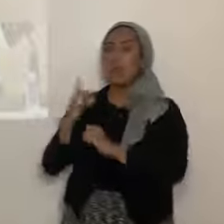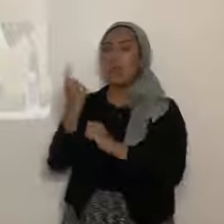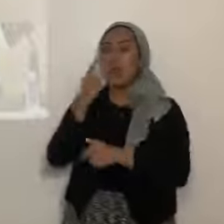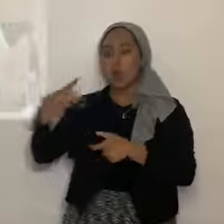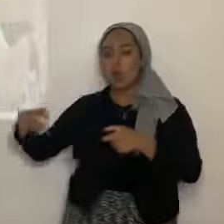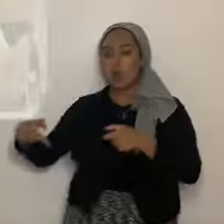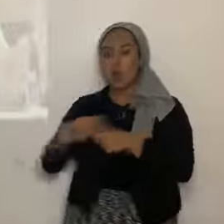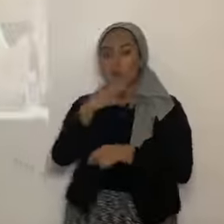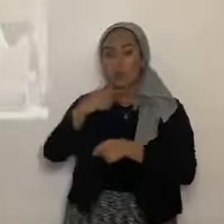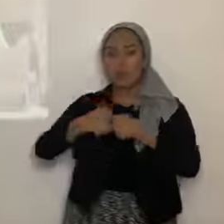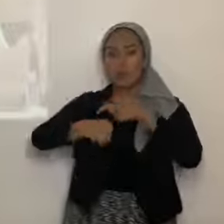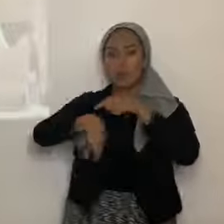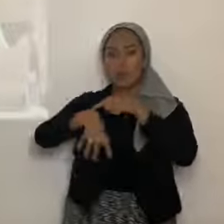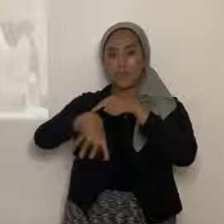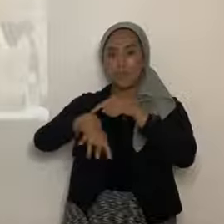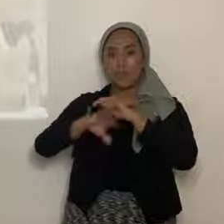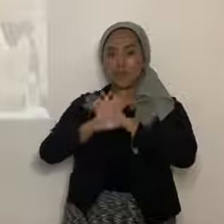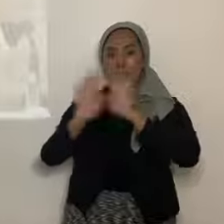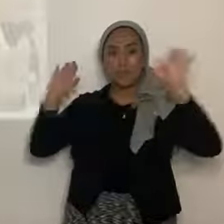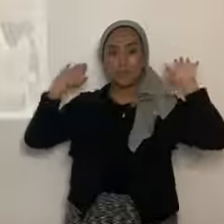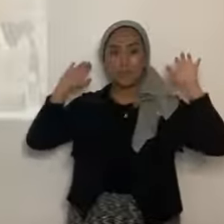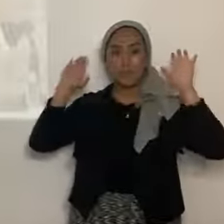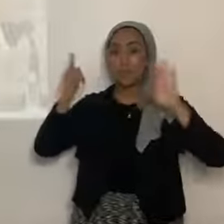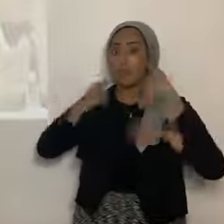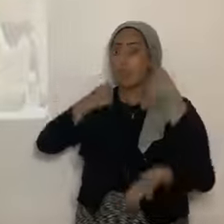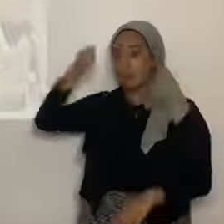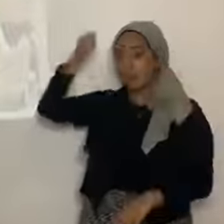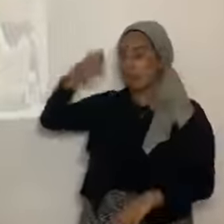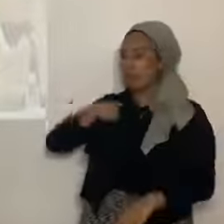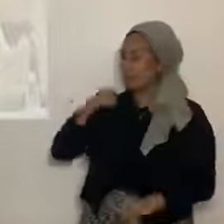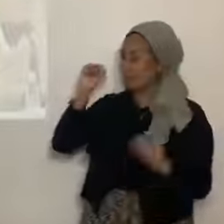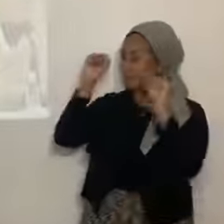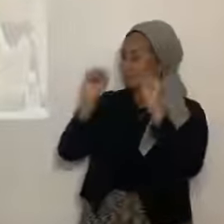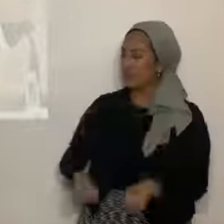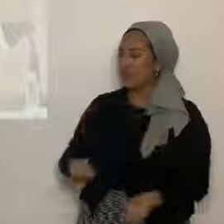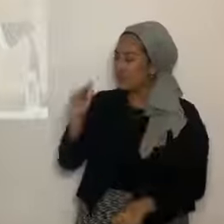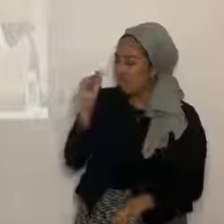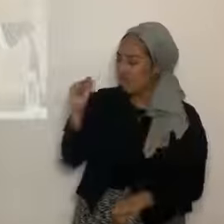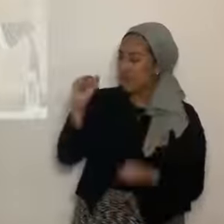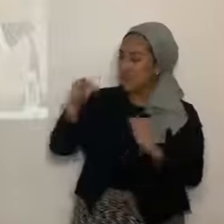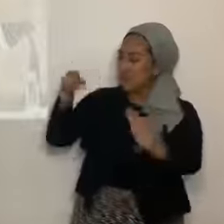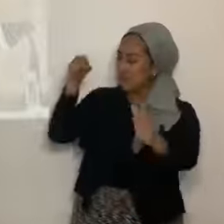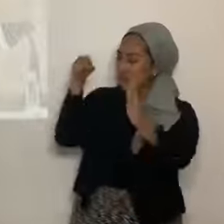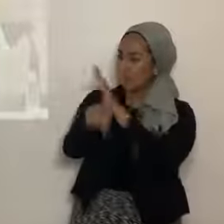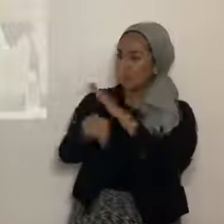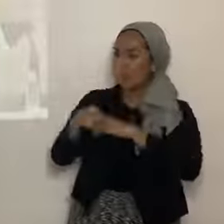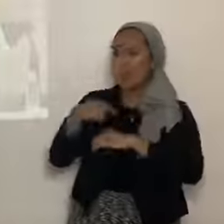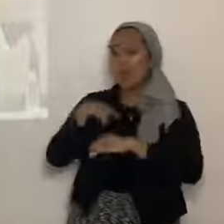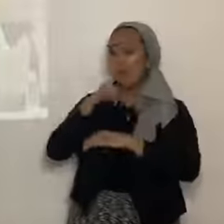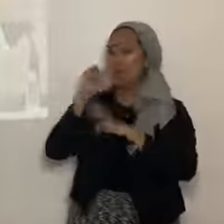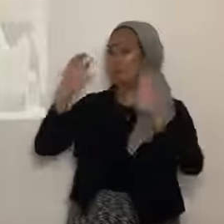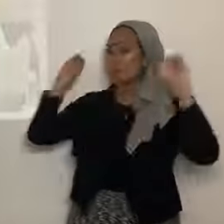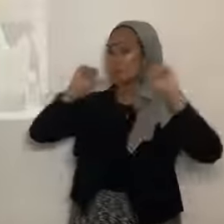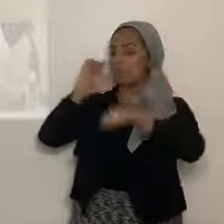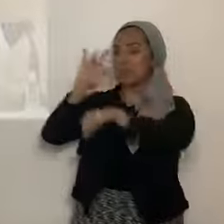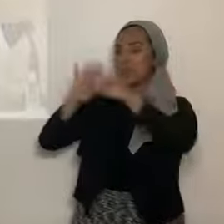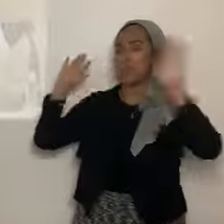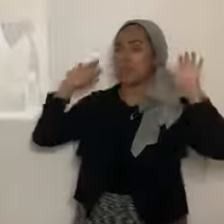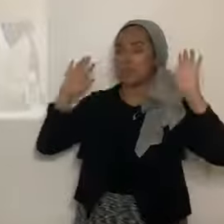un pedacito de su talid y dijo, así estuve de cerca de ti, Shaul. Ahora, vamos al Salmo